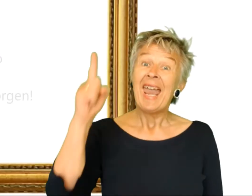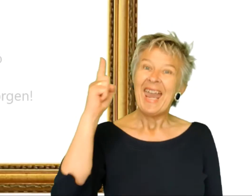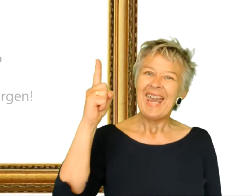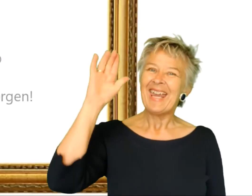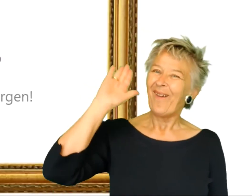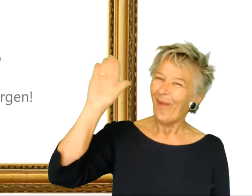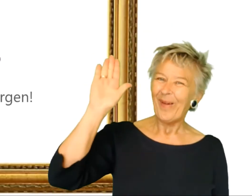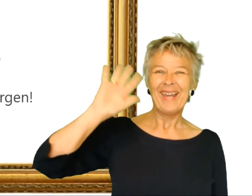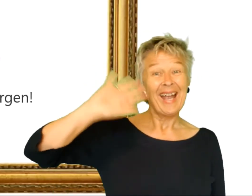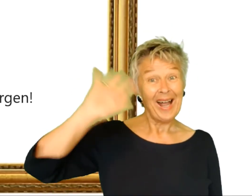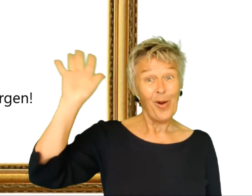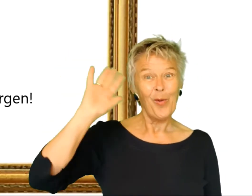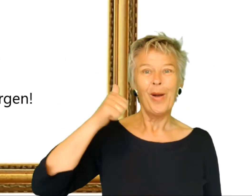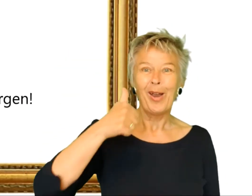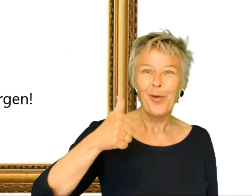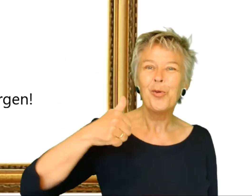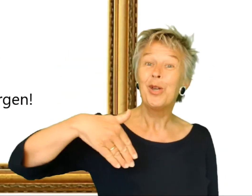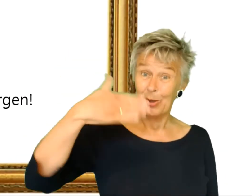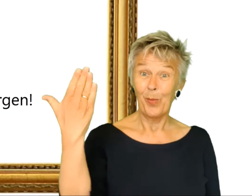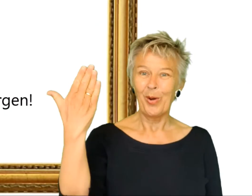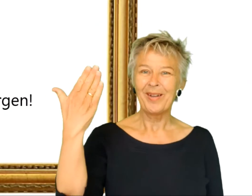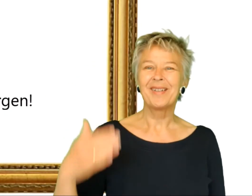Hey, hoi, hallo en goeiemorgen.